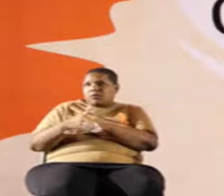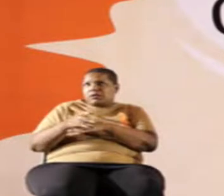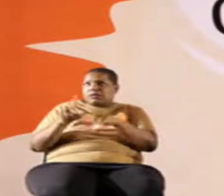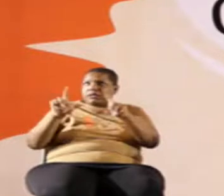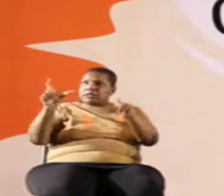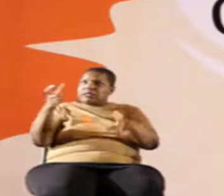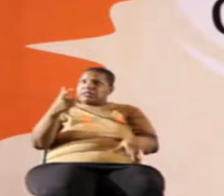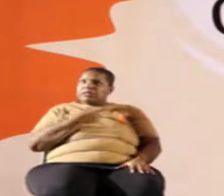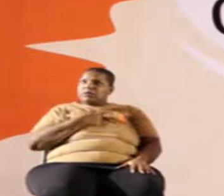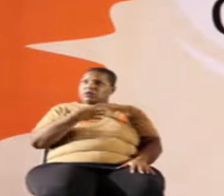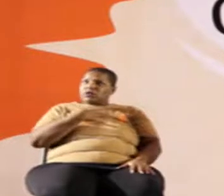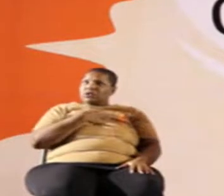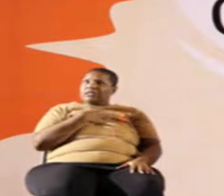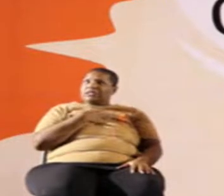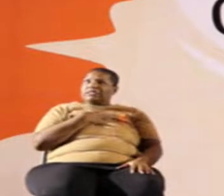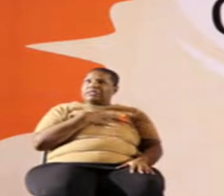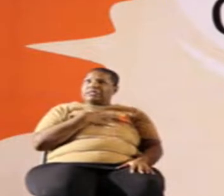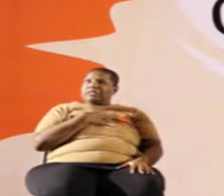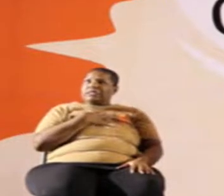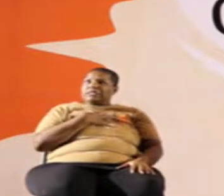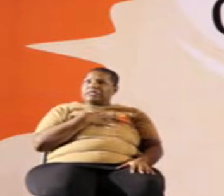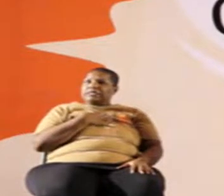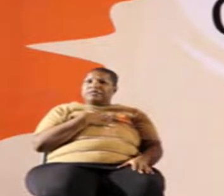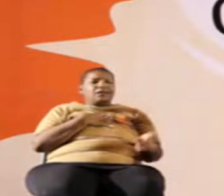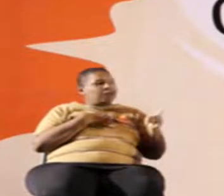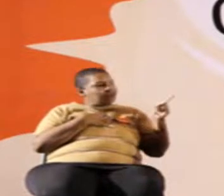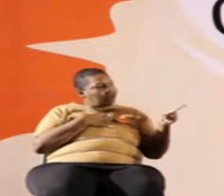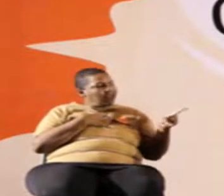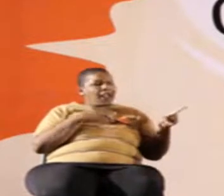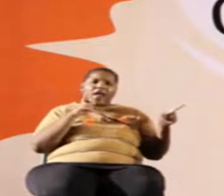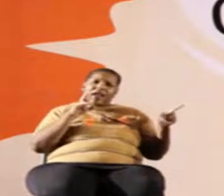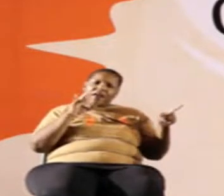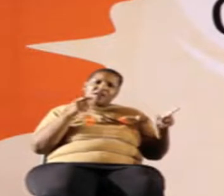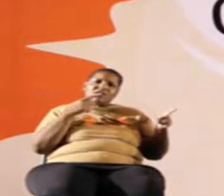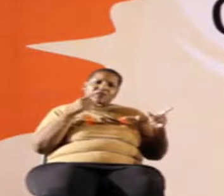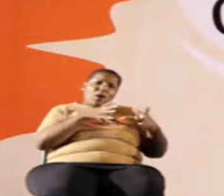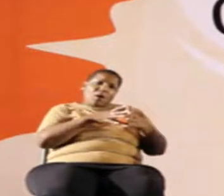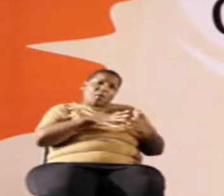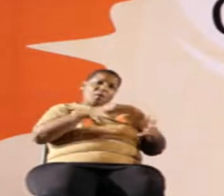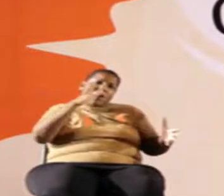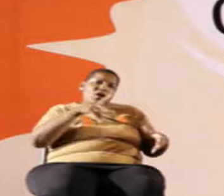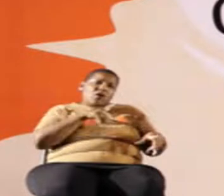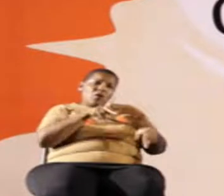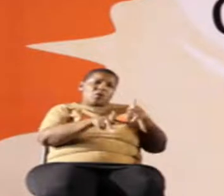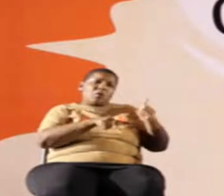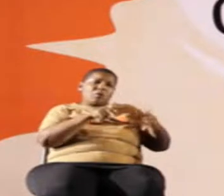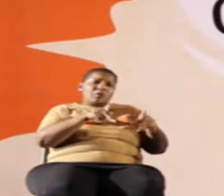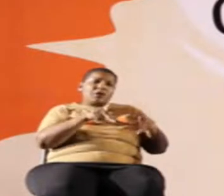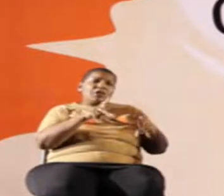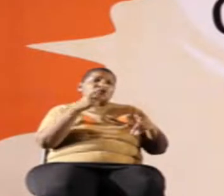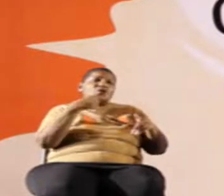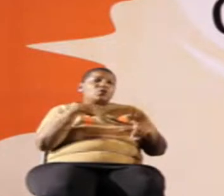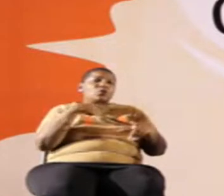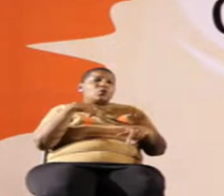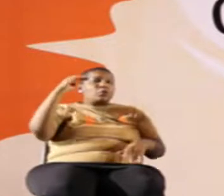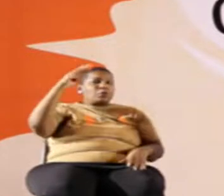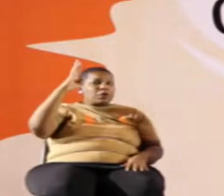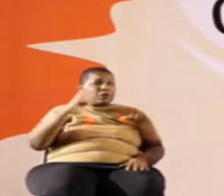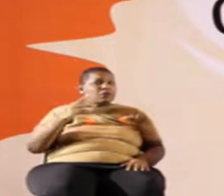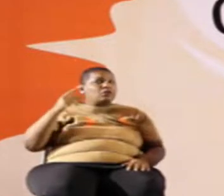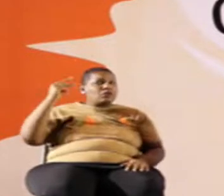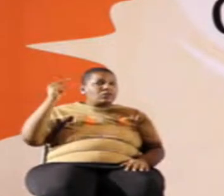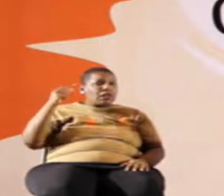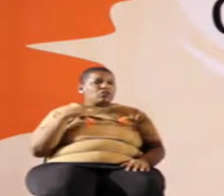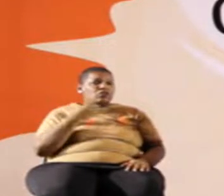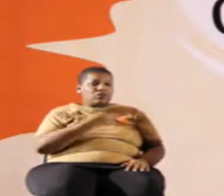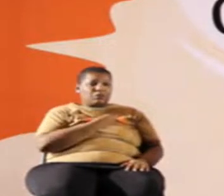de jeito. Porque Verinha está falando aqui, a gente é o maior segmento populacional do Brasil, já é assim, já faz um tempão. A gente está